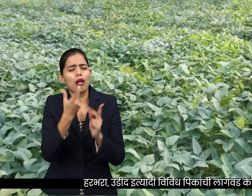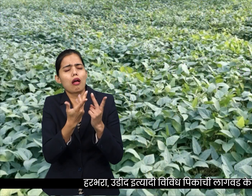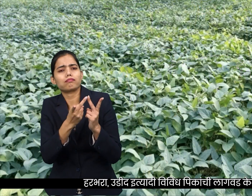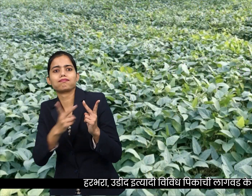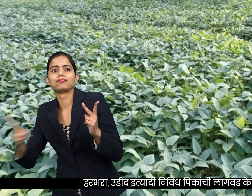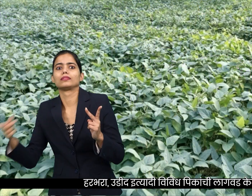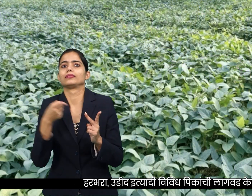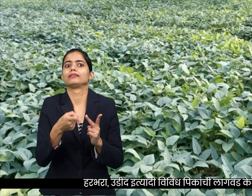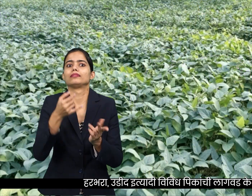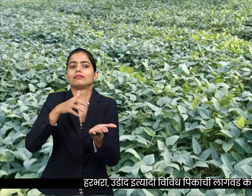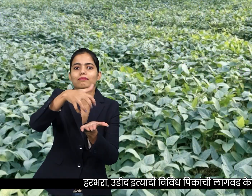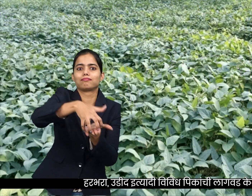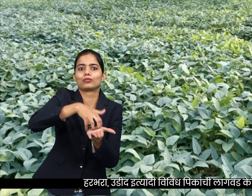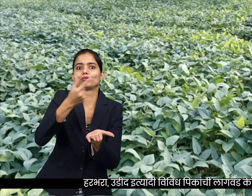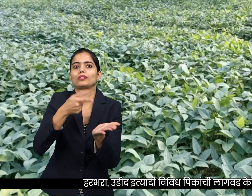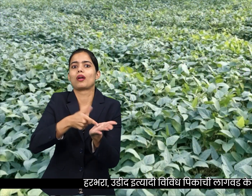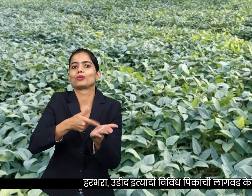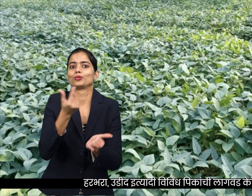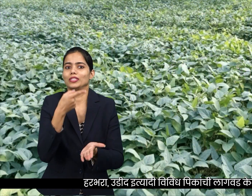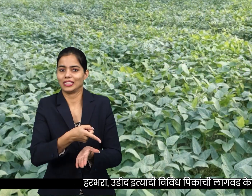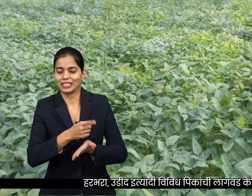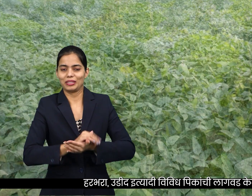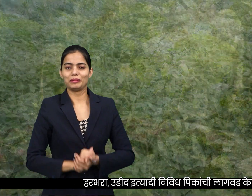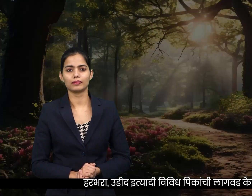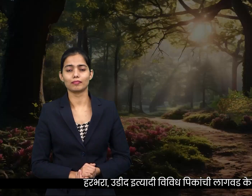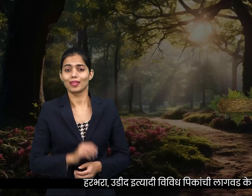हरभरा, उडीद इत्यादी विविध पिकांची लागवड केली.